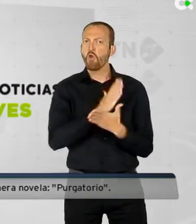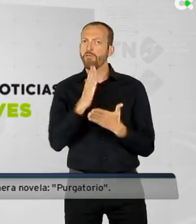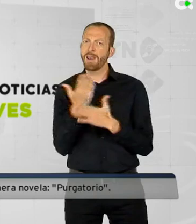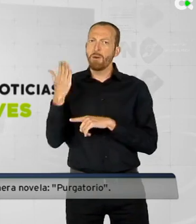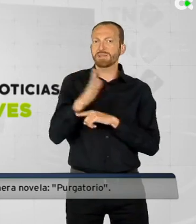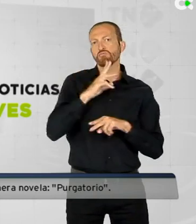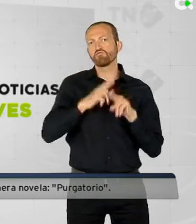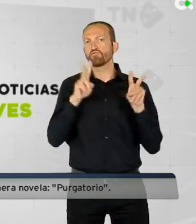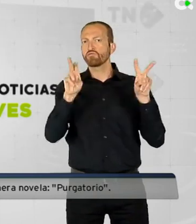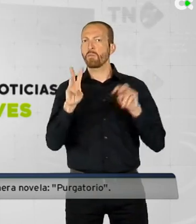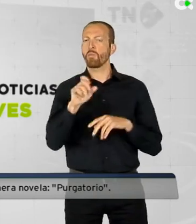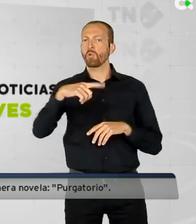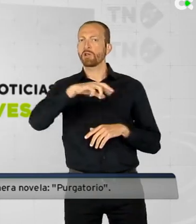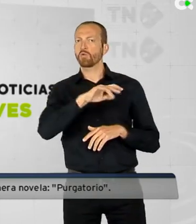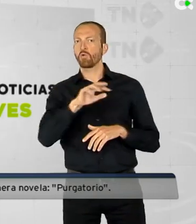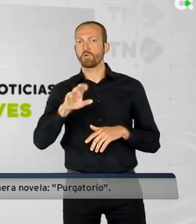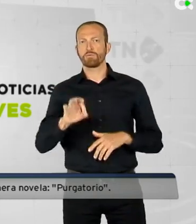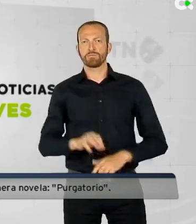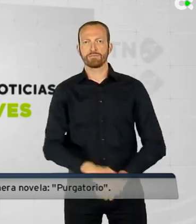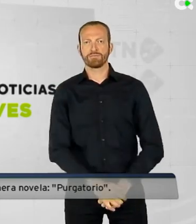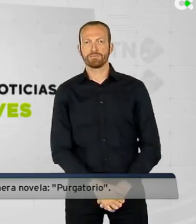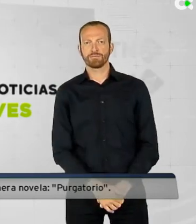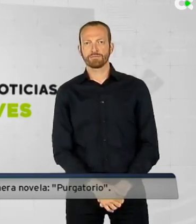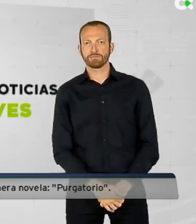presentar su primera novela, Purgatorio.